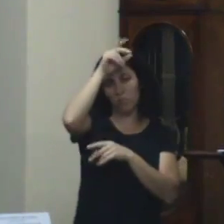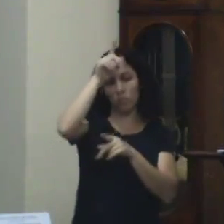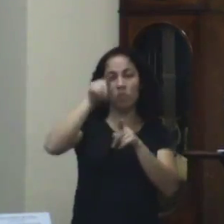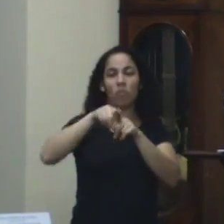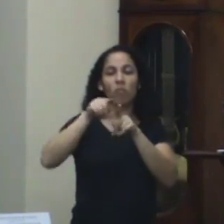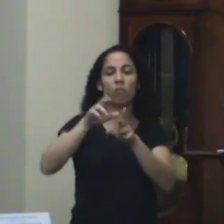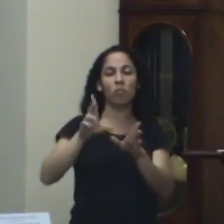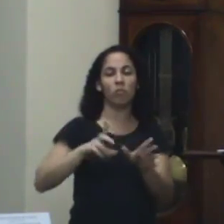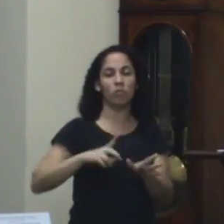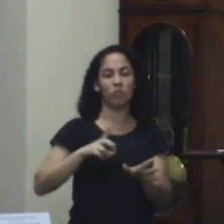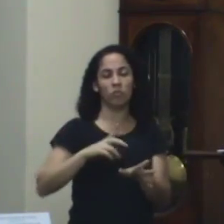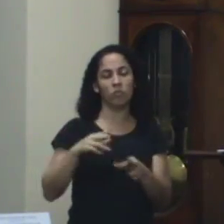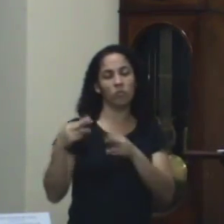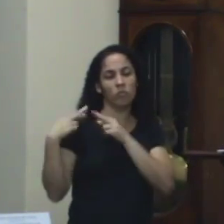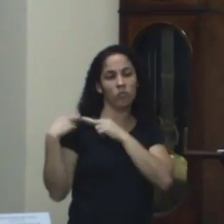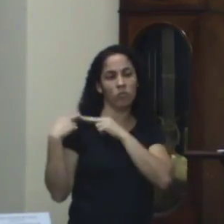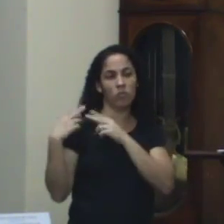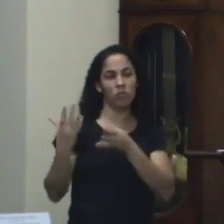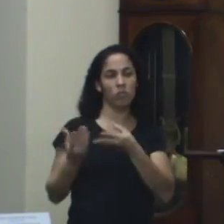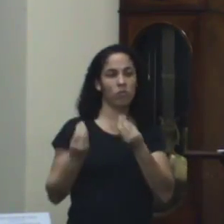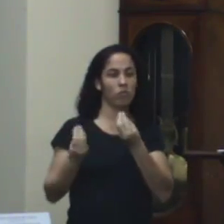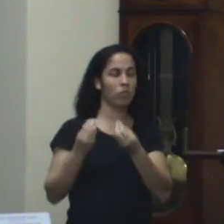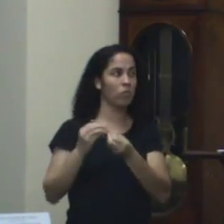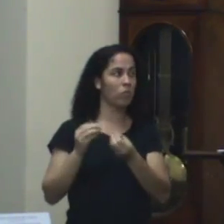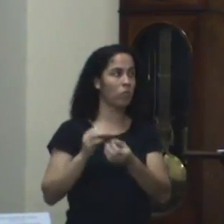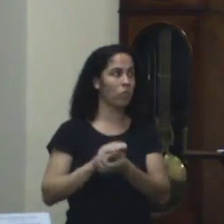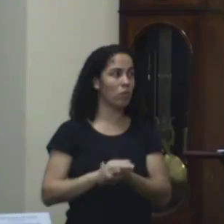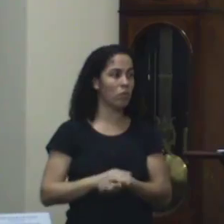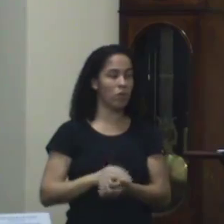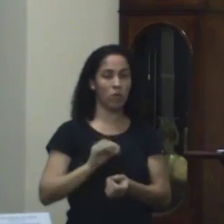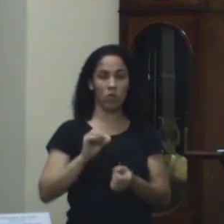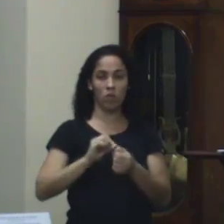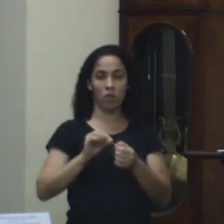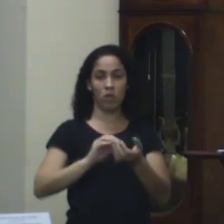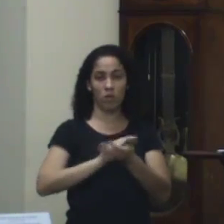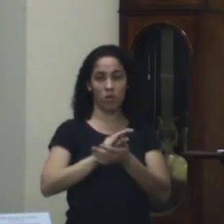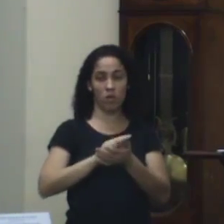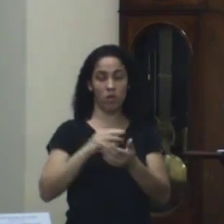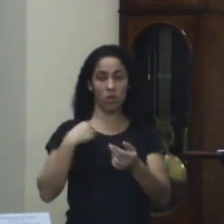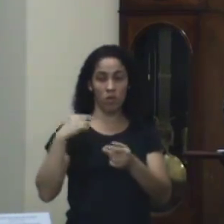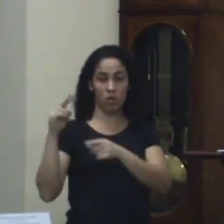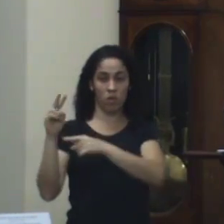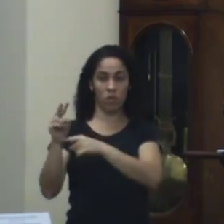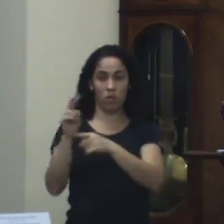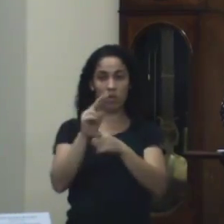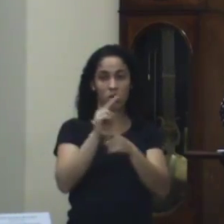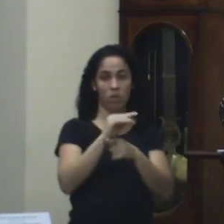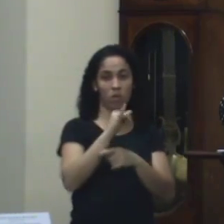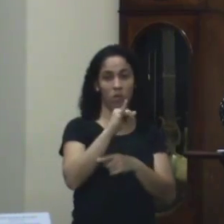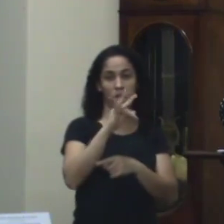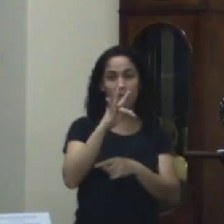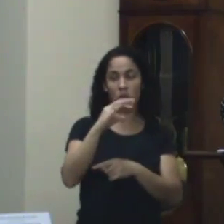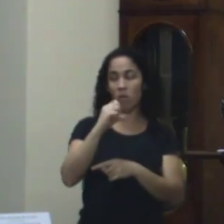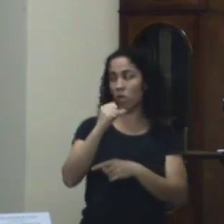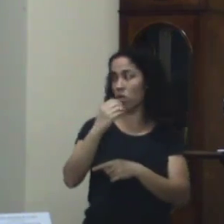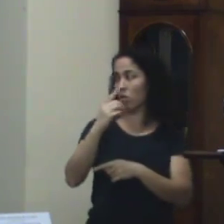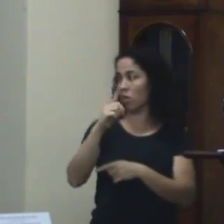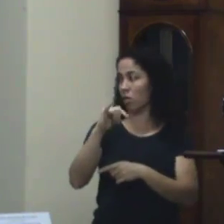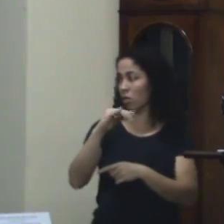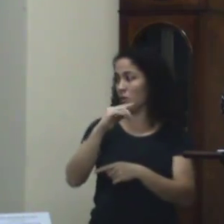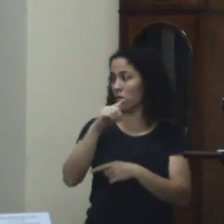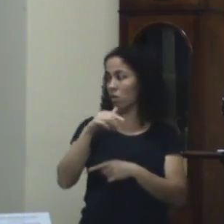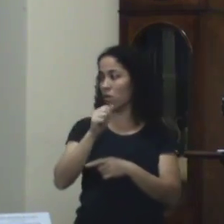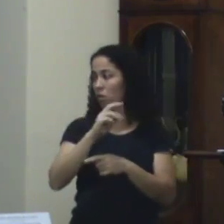distrito e até na cidade, que eu não tenho poder de execução, eu tenho poder de fiscalizar e cobrar. Então, eu venho